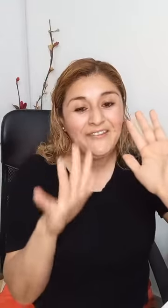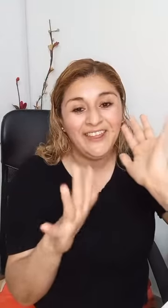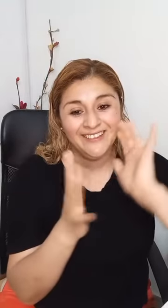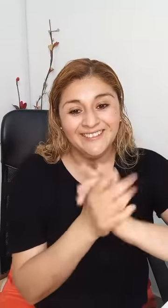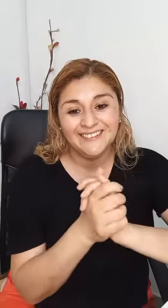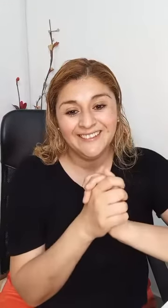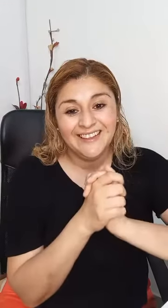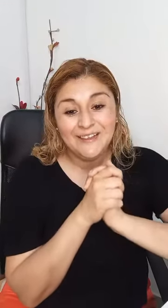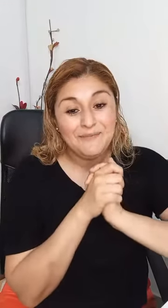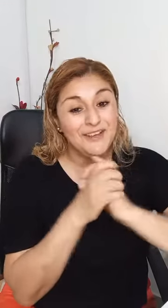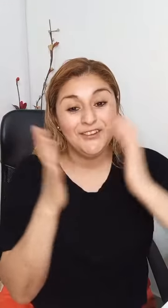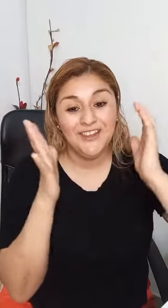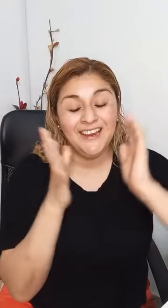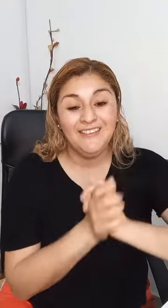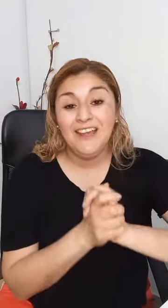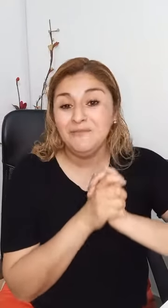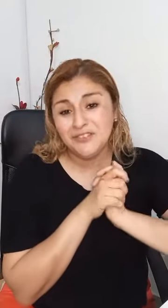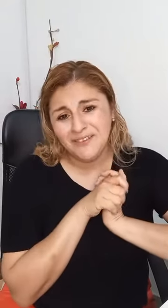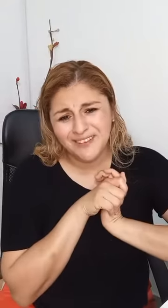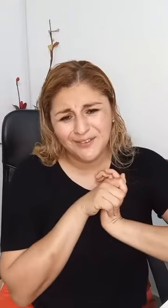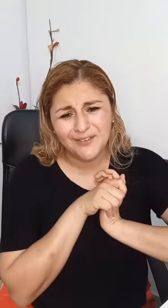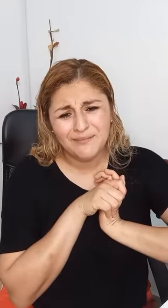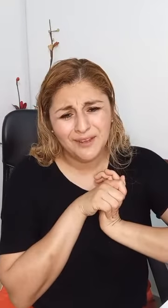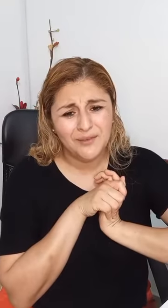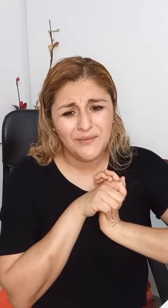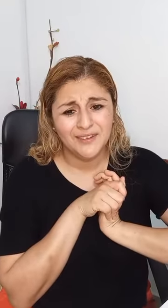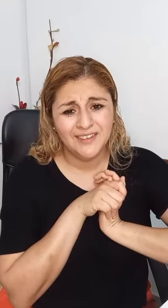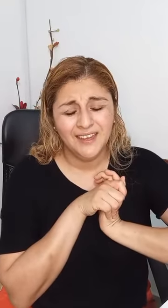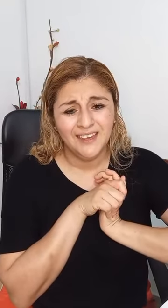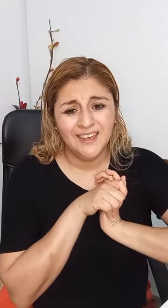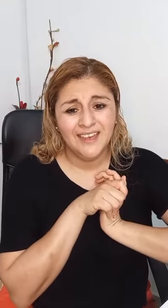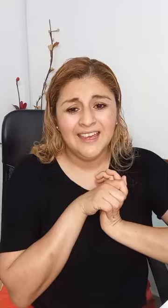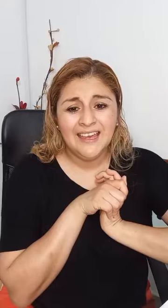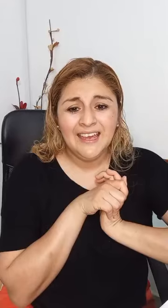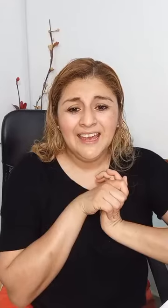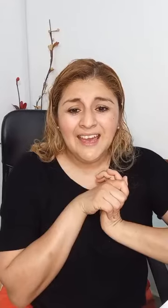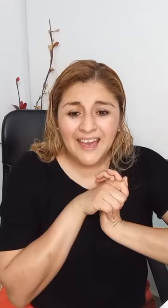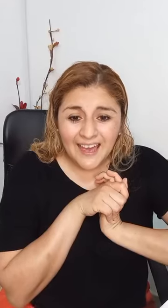es verdad, porque no tienen la Biblia y muchas veces nosotros también estuvimos así.